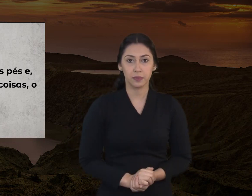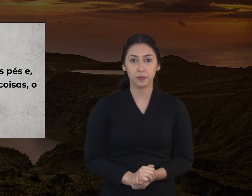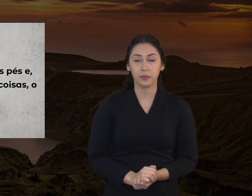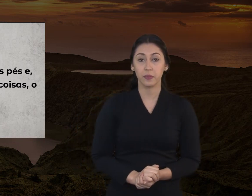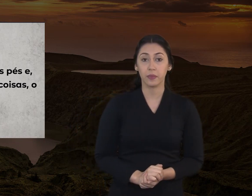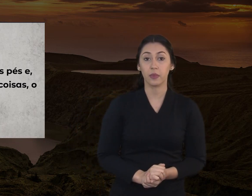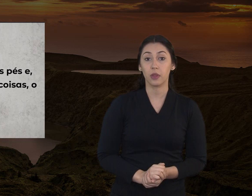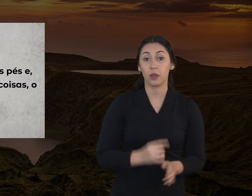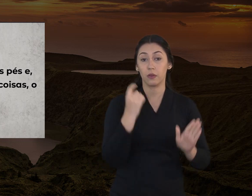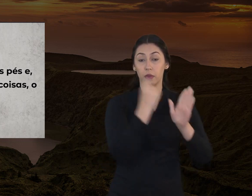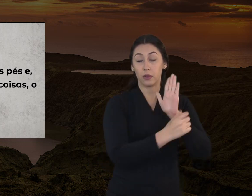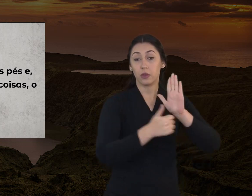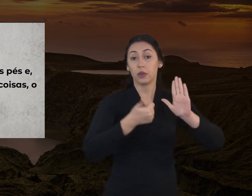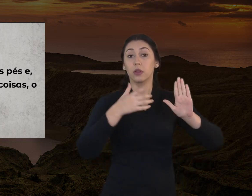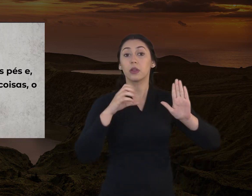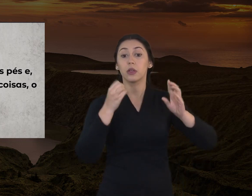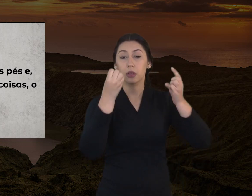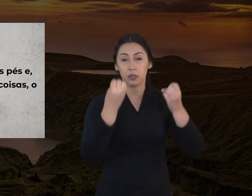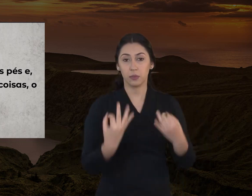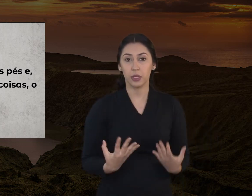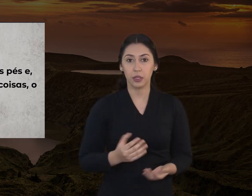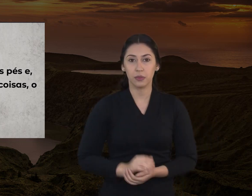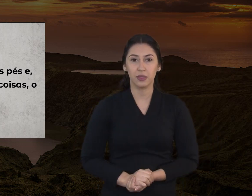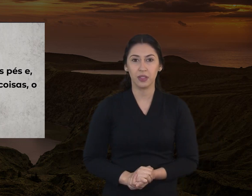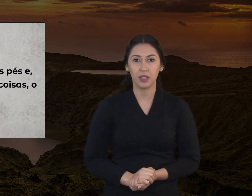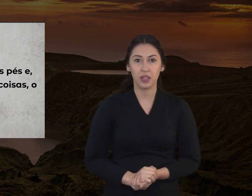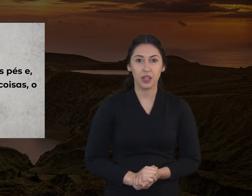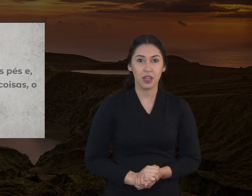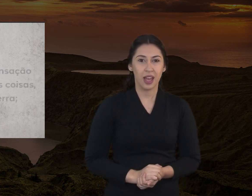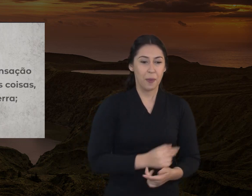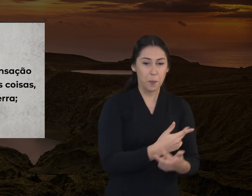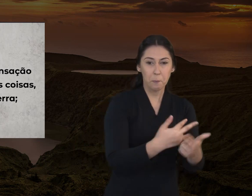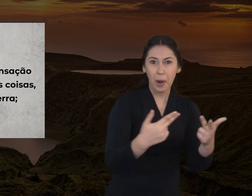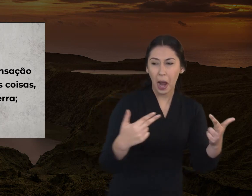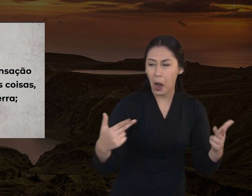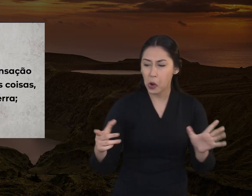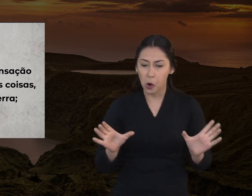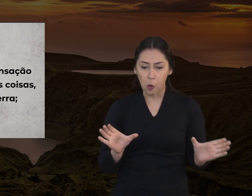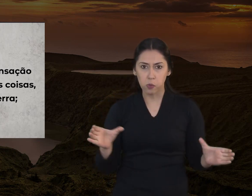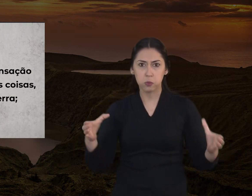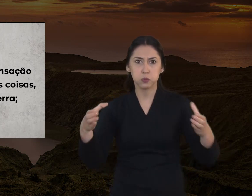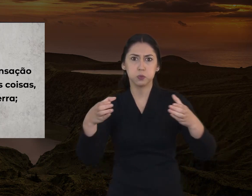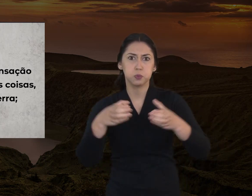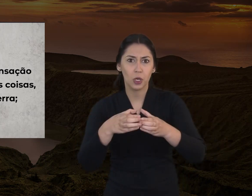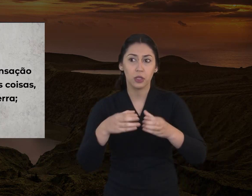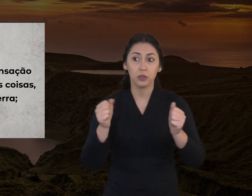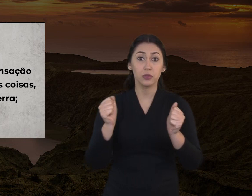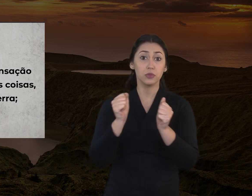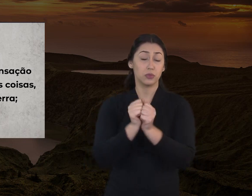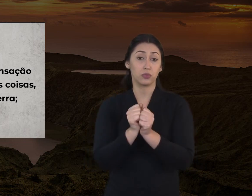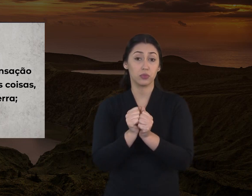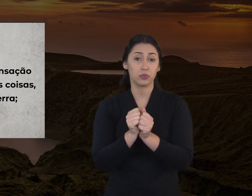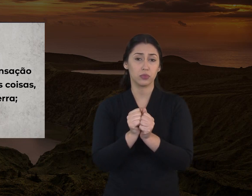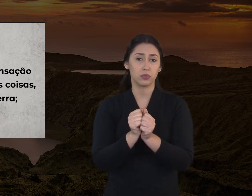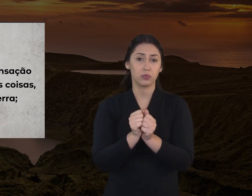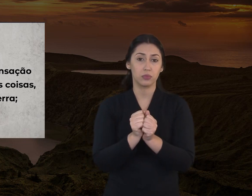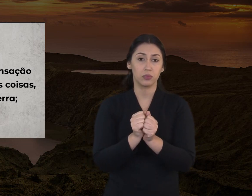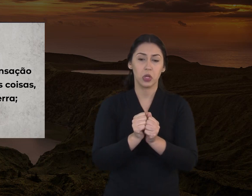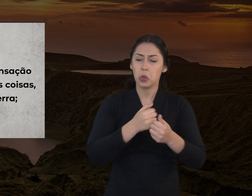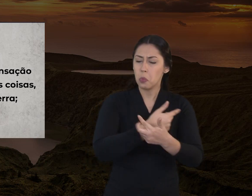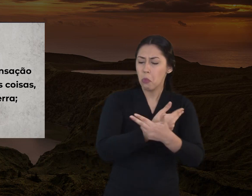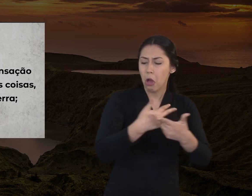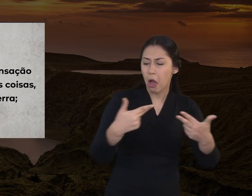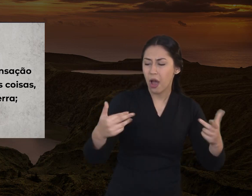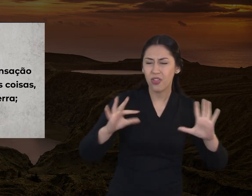versículo 10, que diz assim: de fazer convergir nele na dispensação da plenitude dos tempos todas